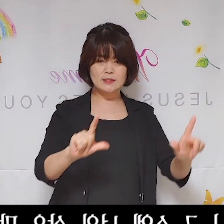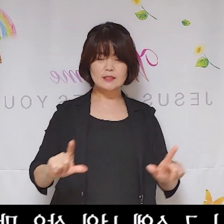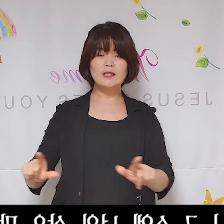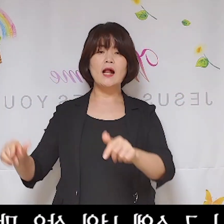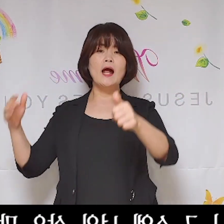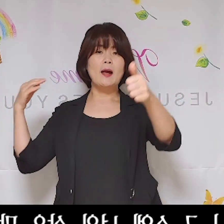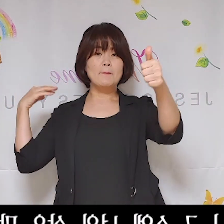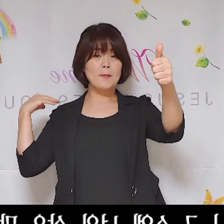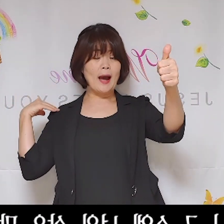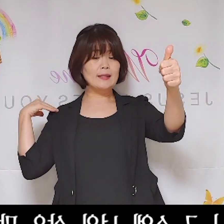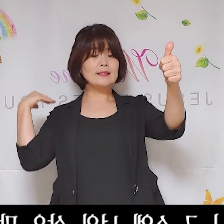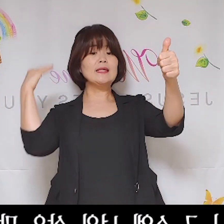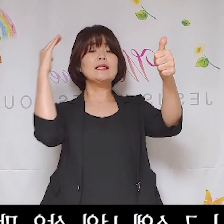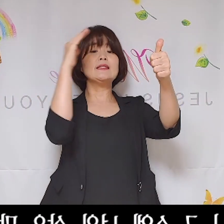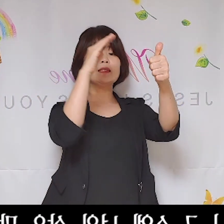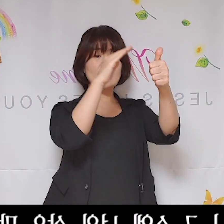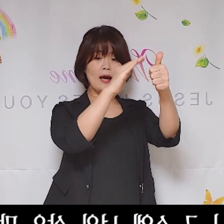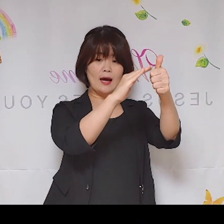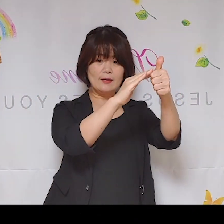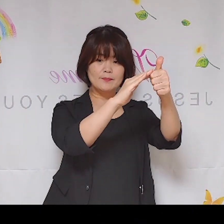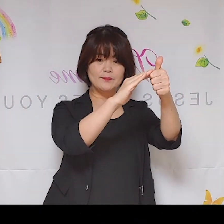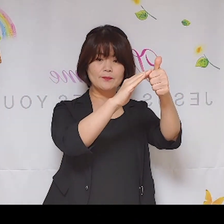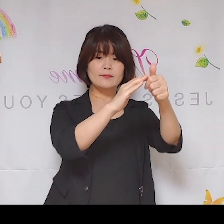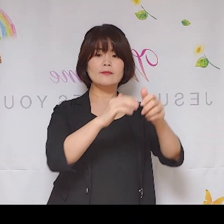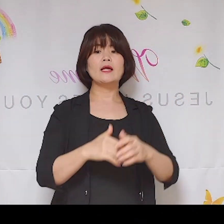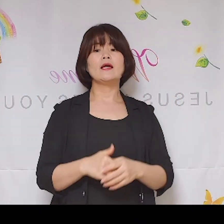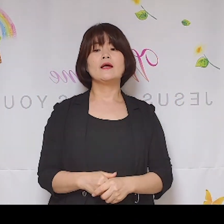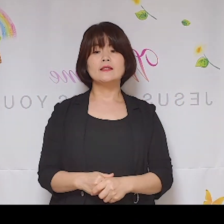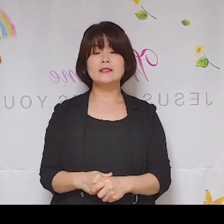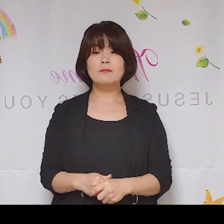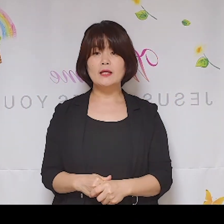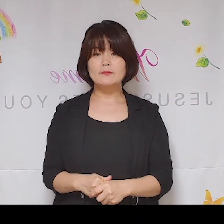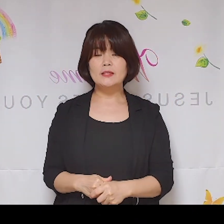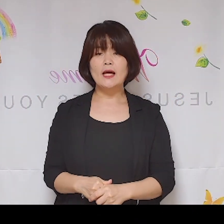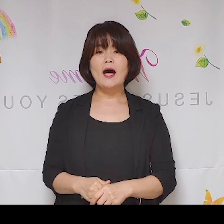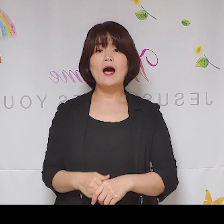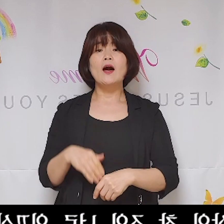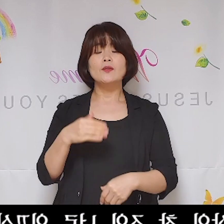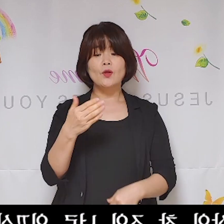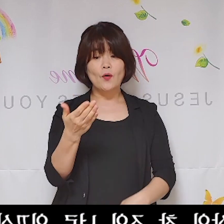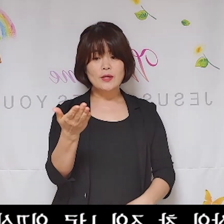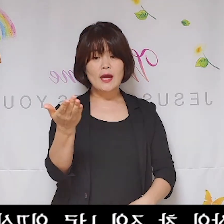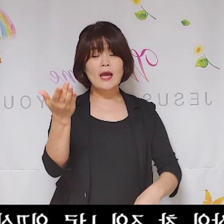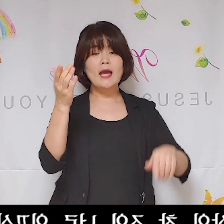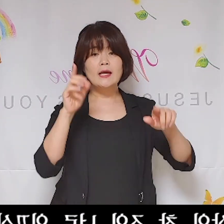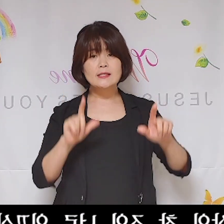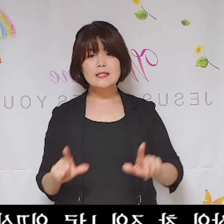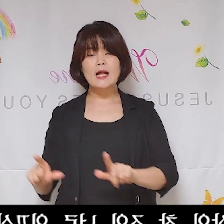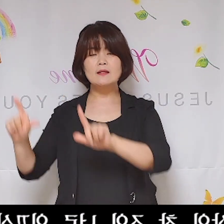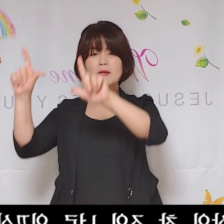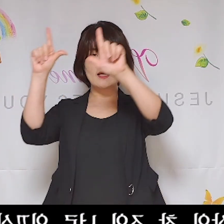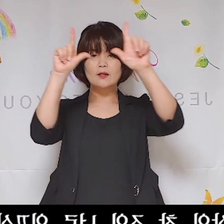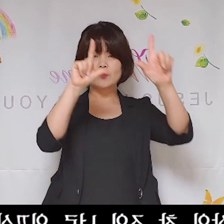삶을 맡긴다. 그 다음 단입니다. 너의 삶에